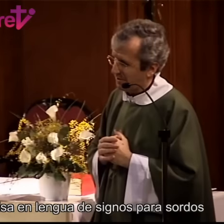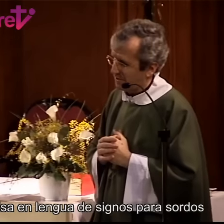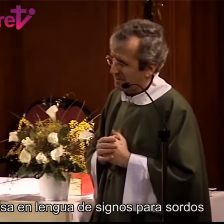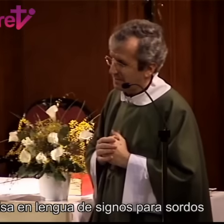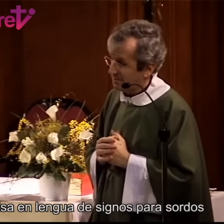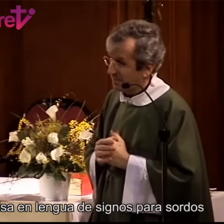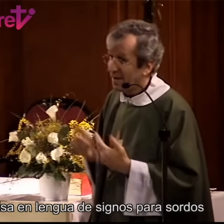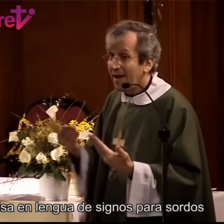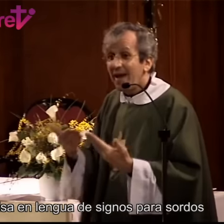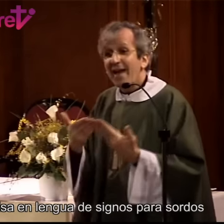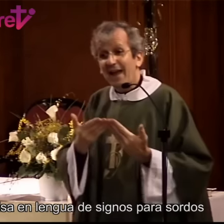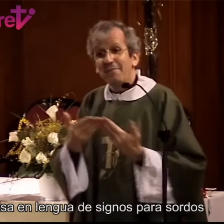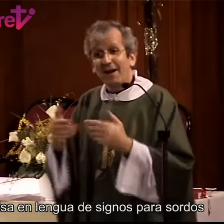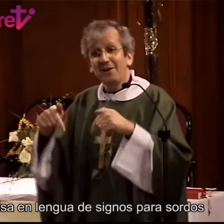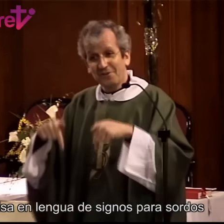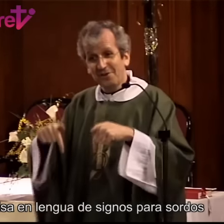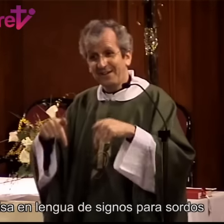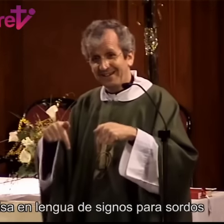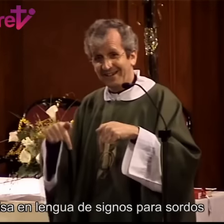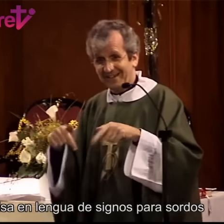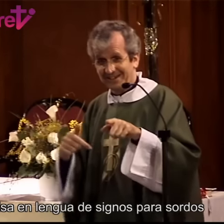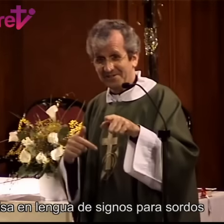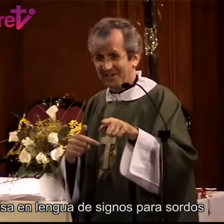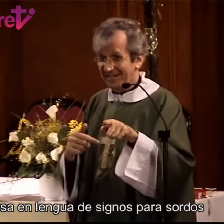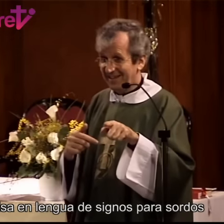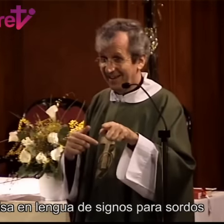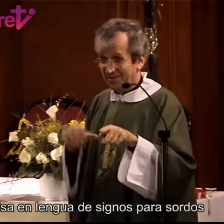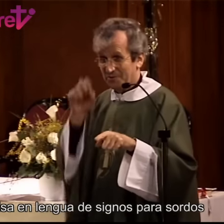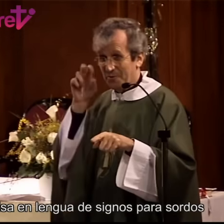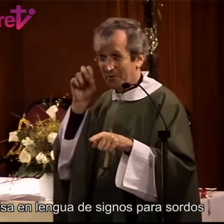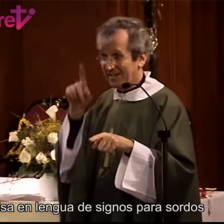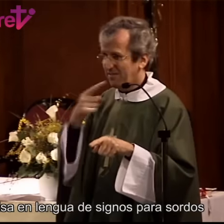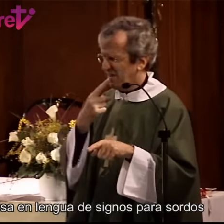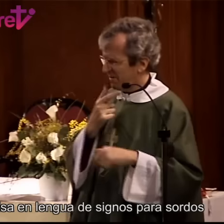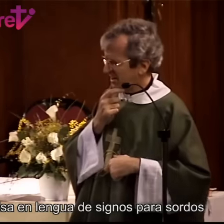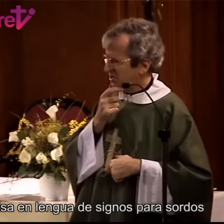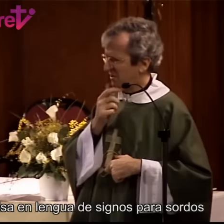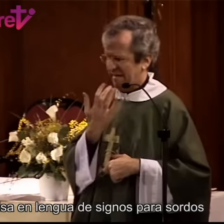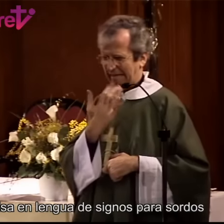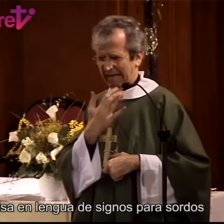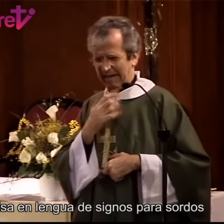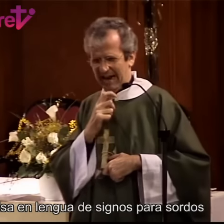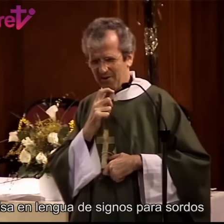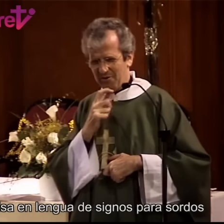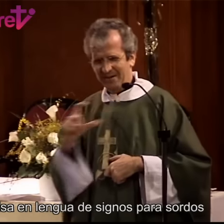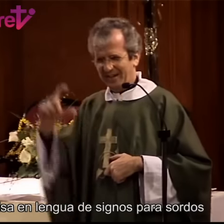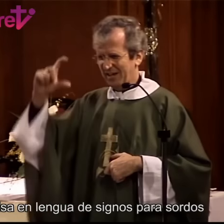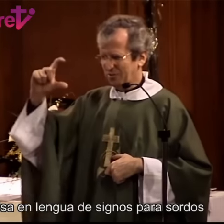demás? El Evangelio de hoy, no sé si, supongo que Steve habrá dicho, qué raro, es un